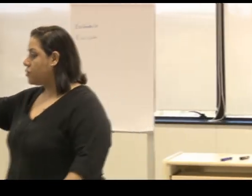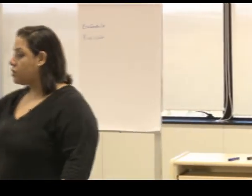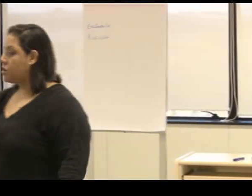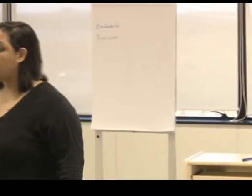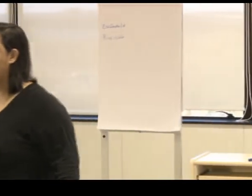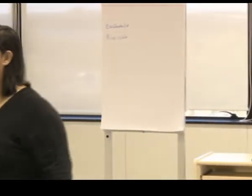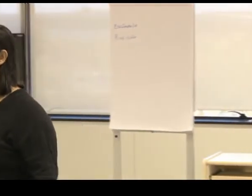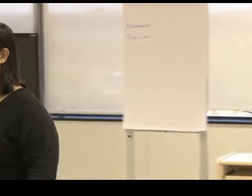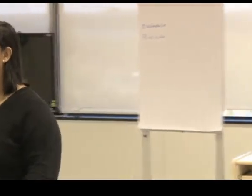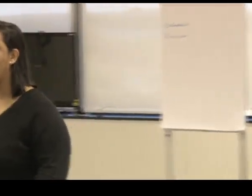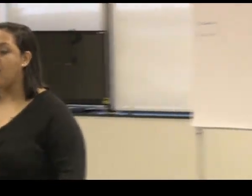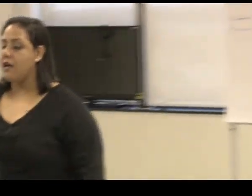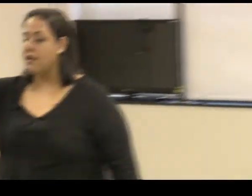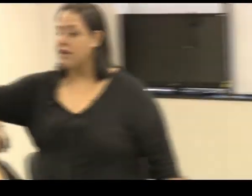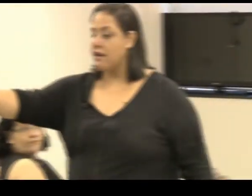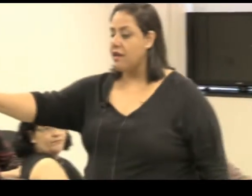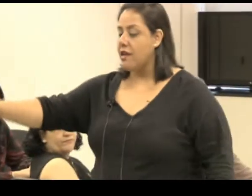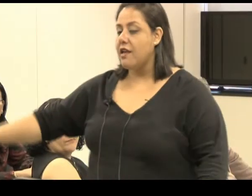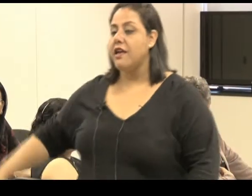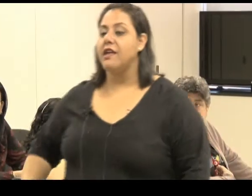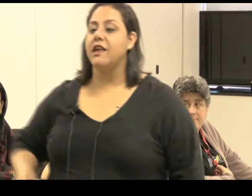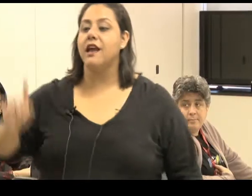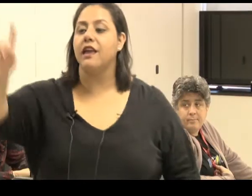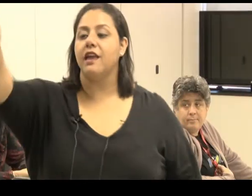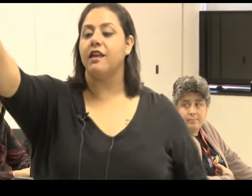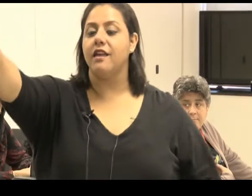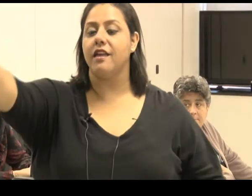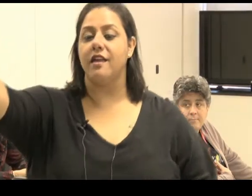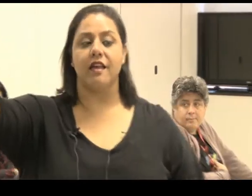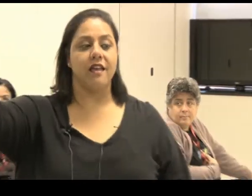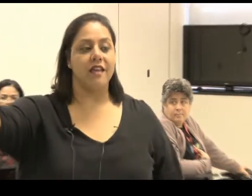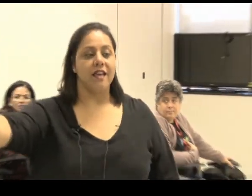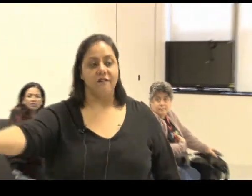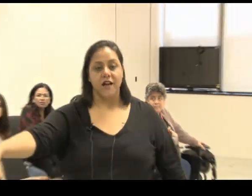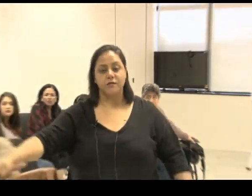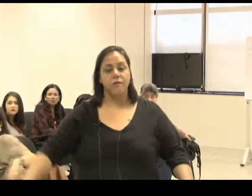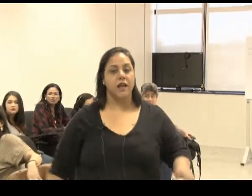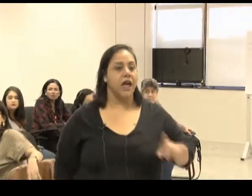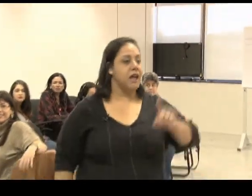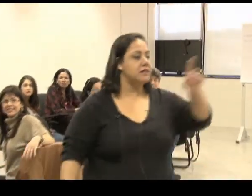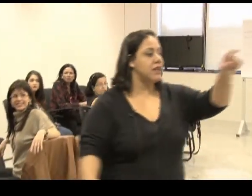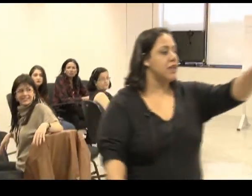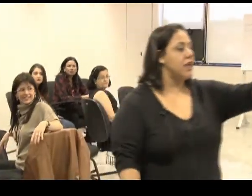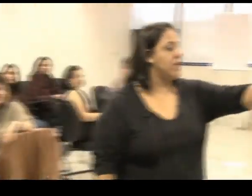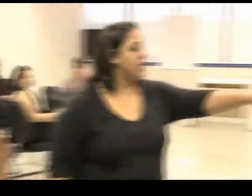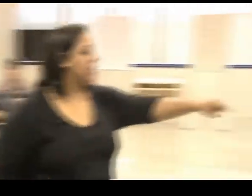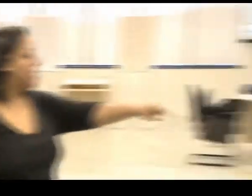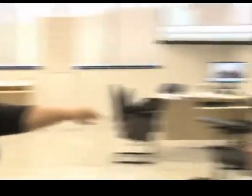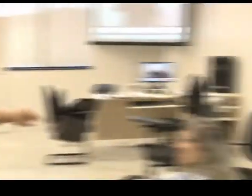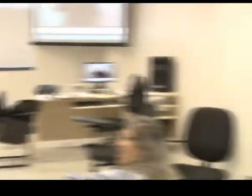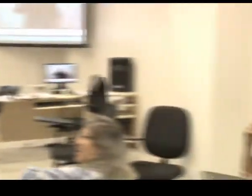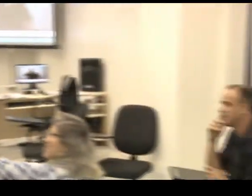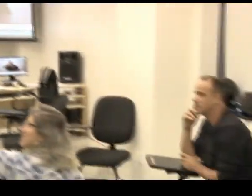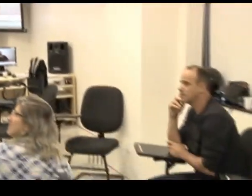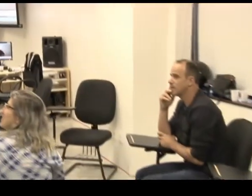Xuxa. Aqui a... E aqui? Fátima Bernardes. E aqui?